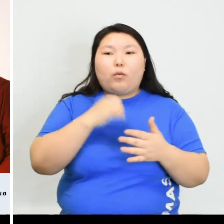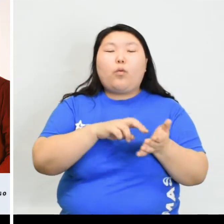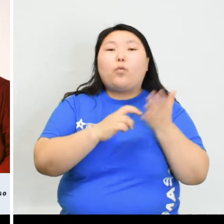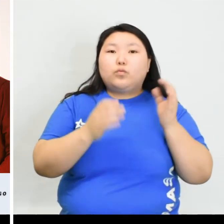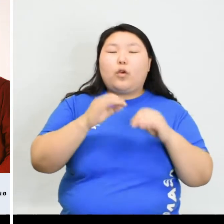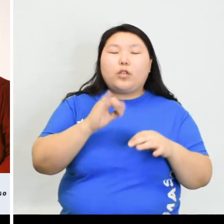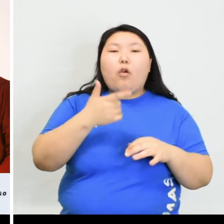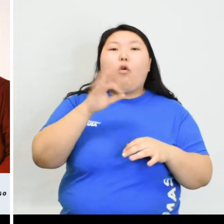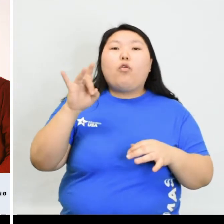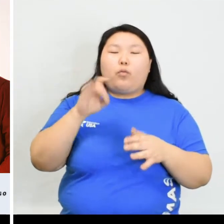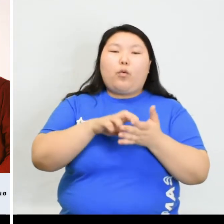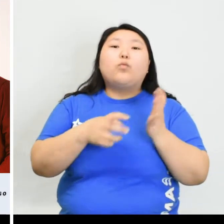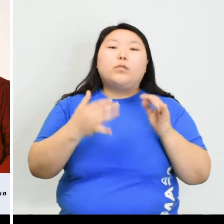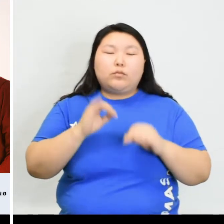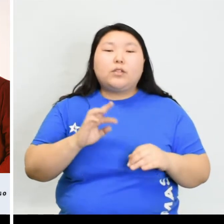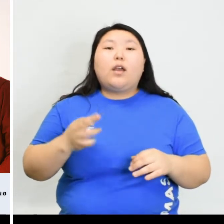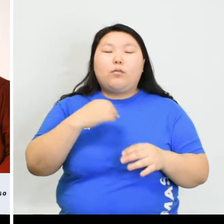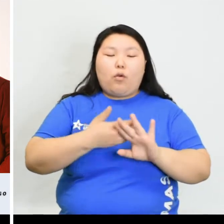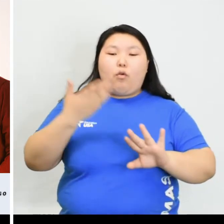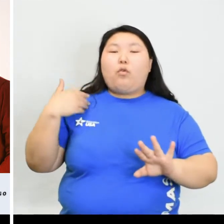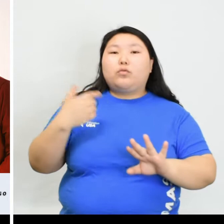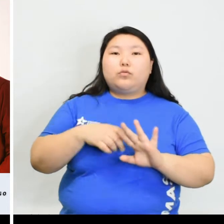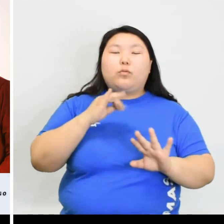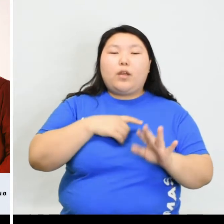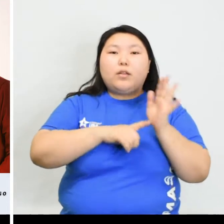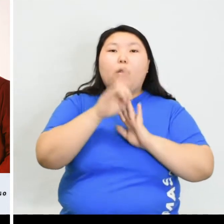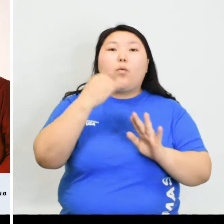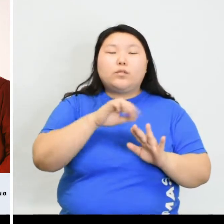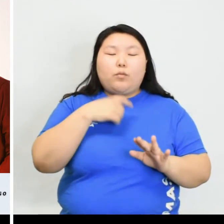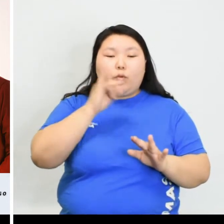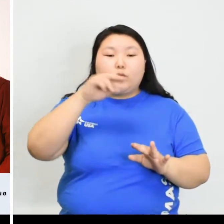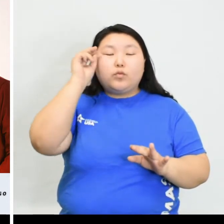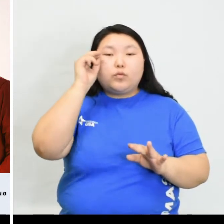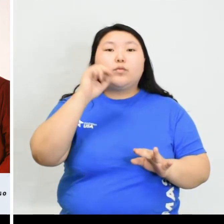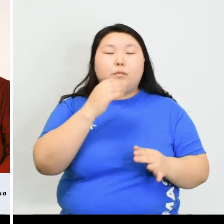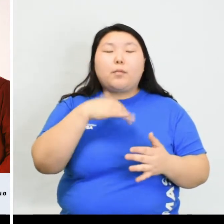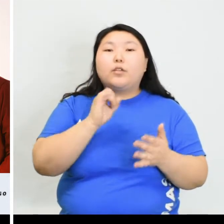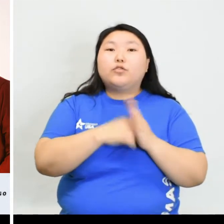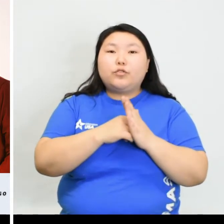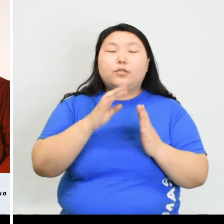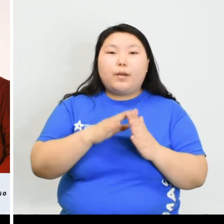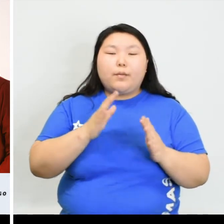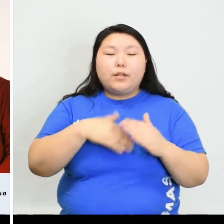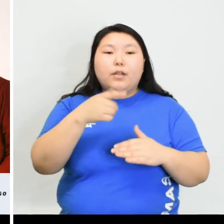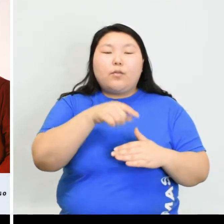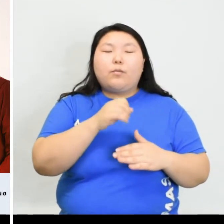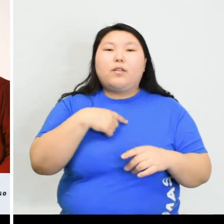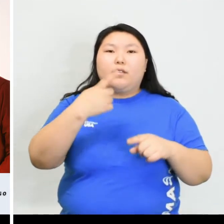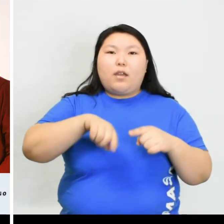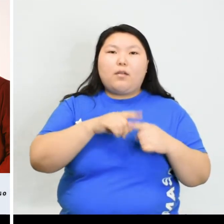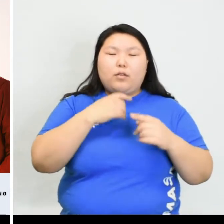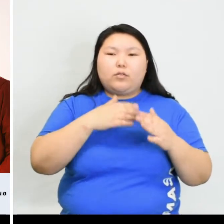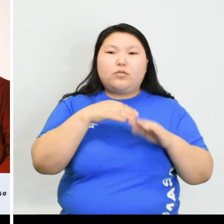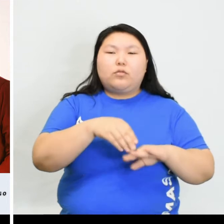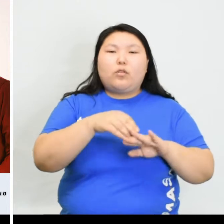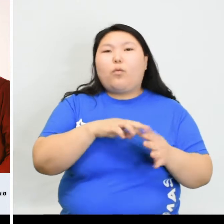өөр юм дээр унаа. Яг үл өнгөрсөн анх эхнийхэн удаа чи юм сурцсан байх ёстой шүү дээ. Тэгээ тэр юм дээр л дахиж битгий тавтаж унаарай.